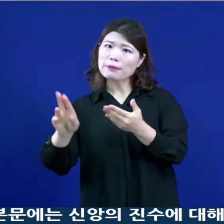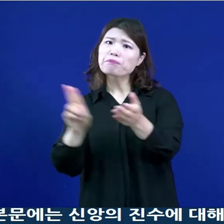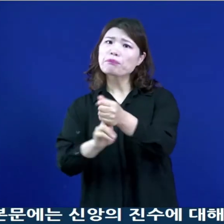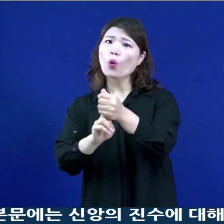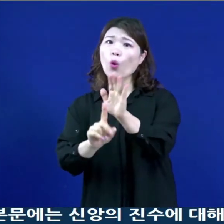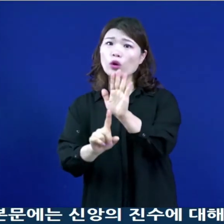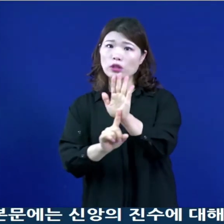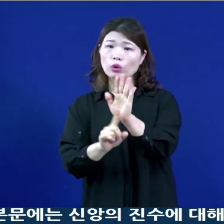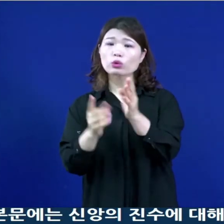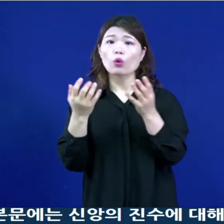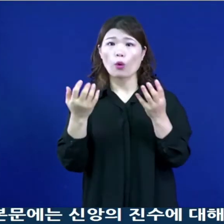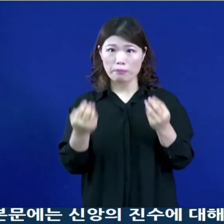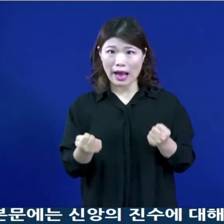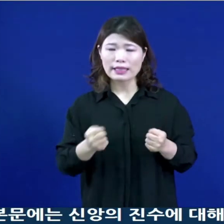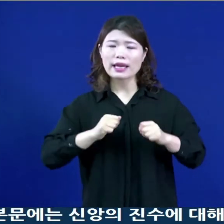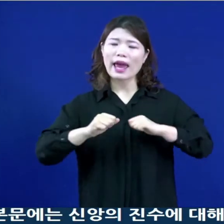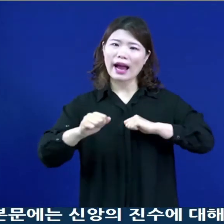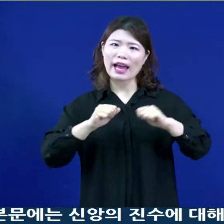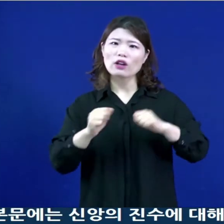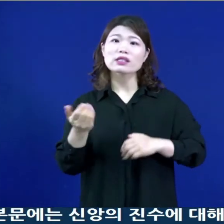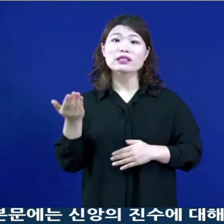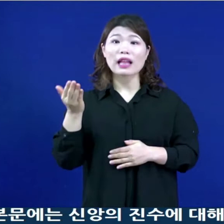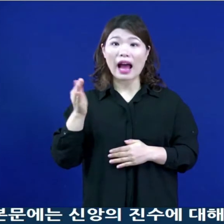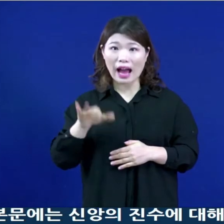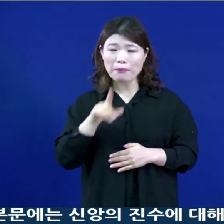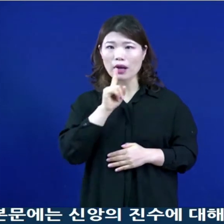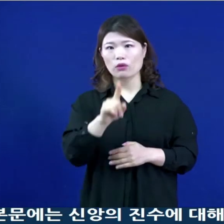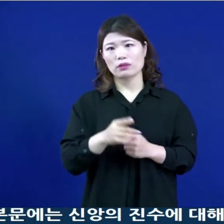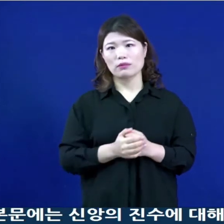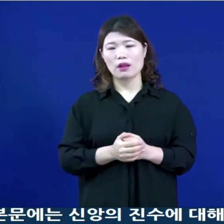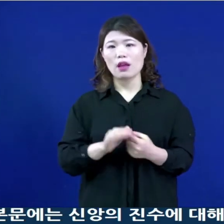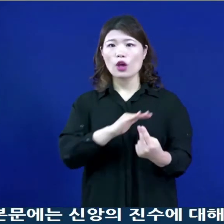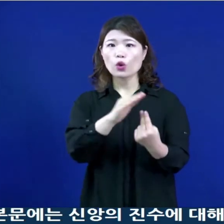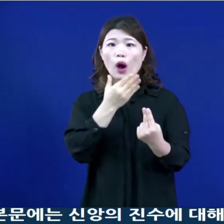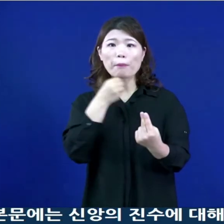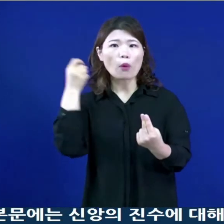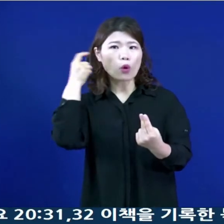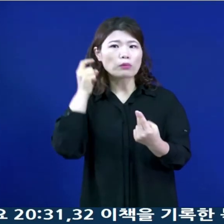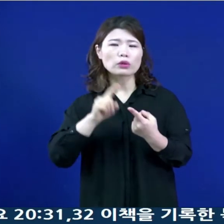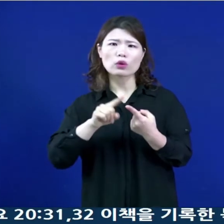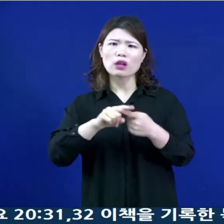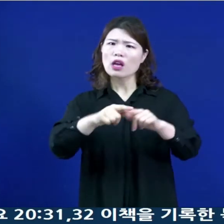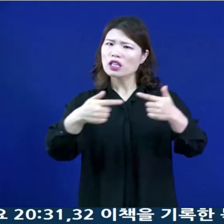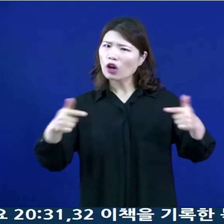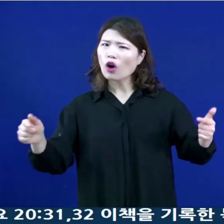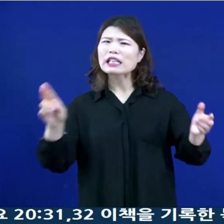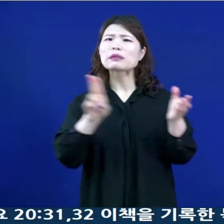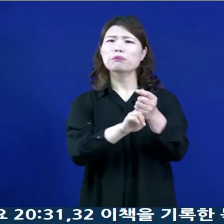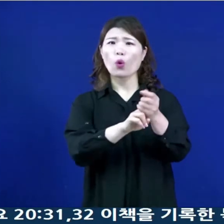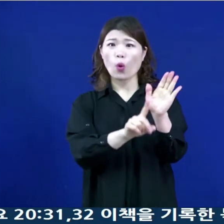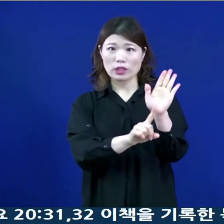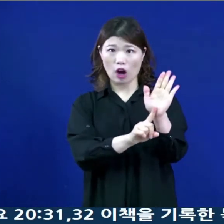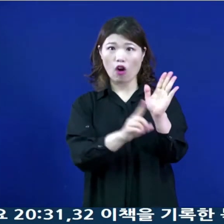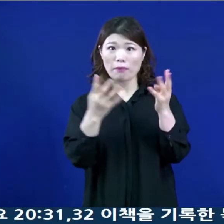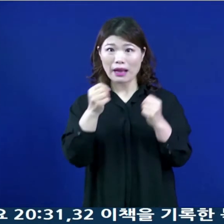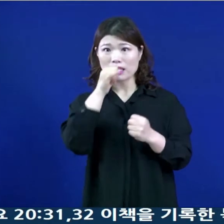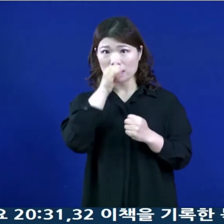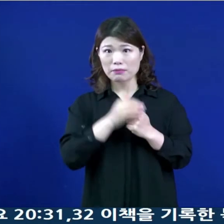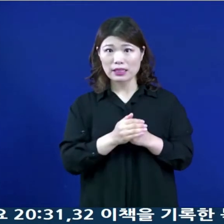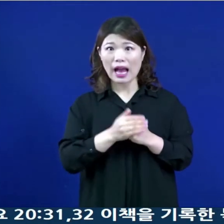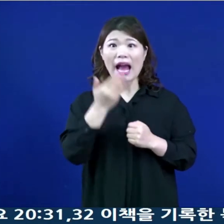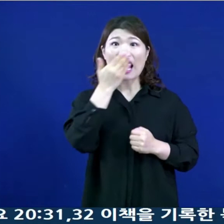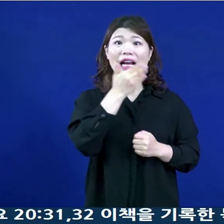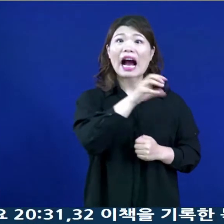표적도 많이 행하셨으나, 요한복음을 통해서 우리가 여러 표적들을 나누었습니다. 가나의